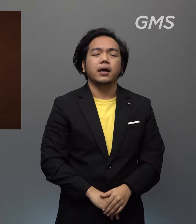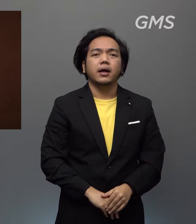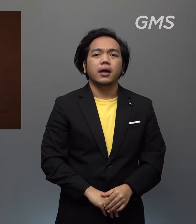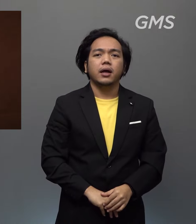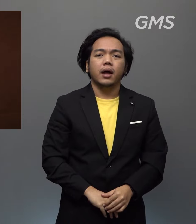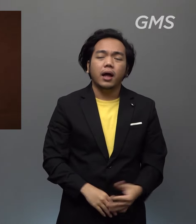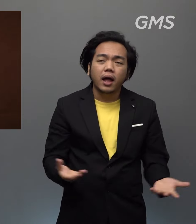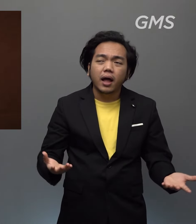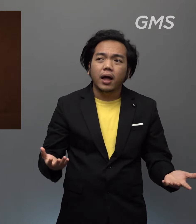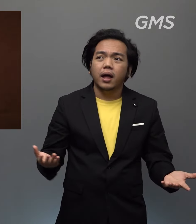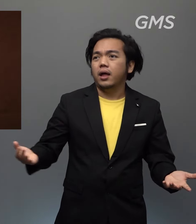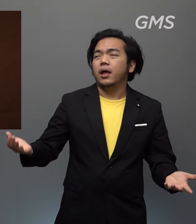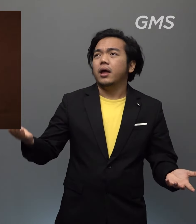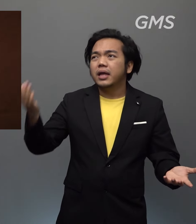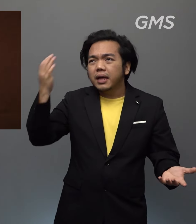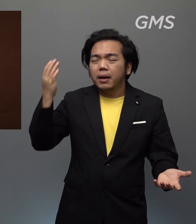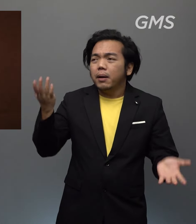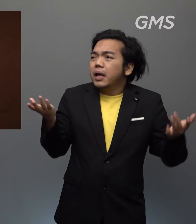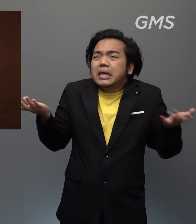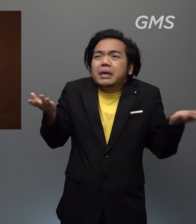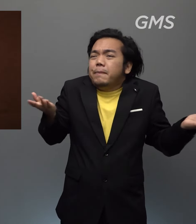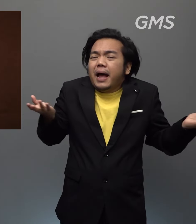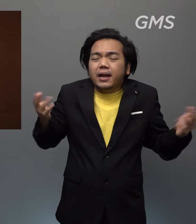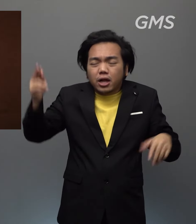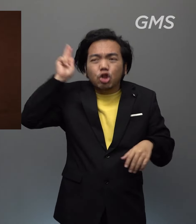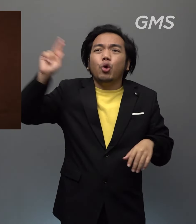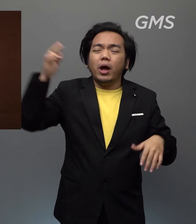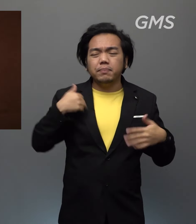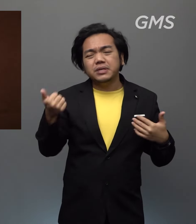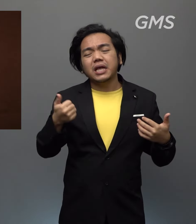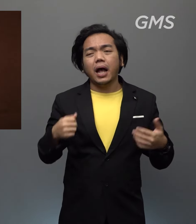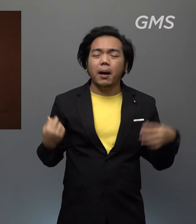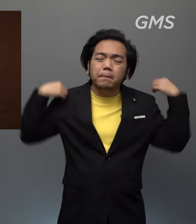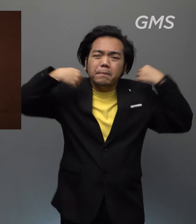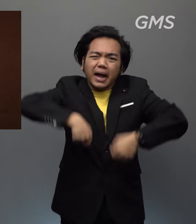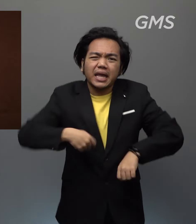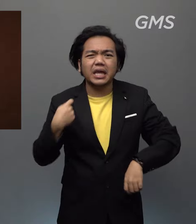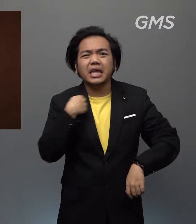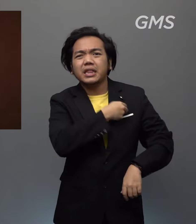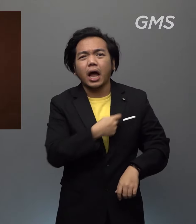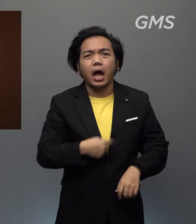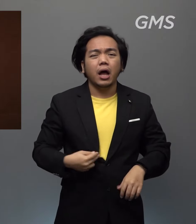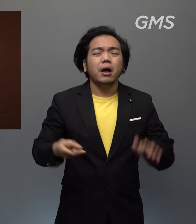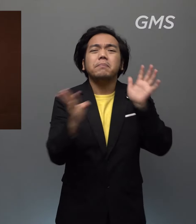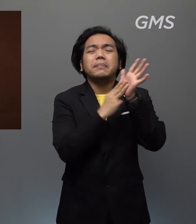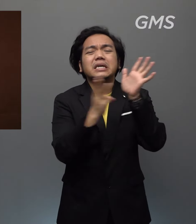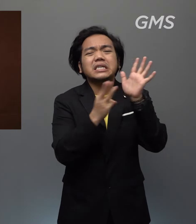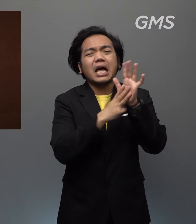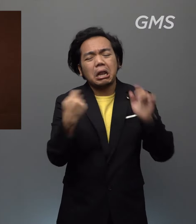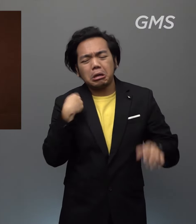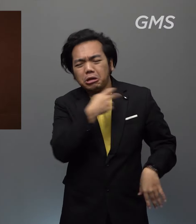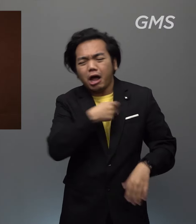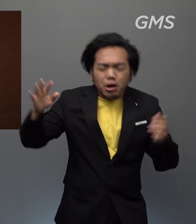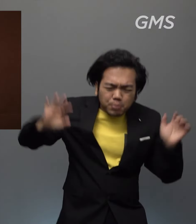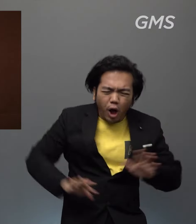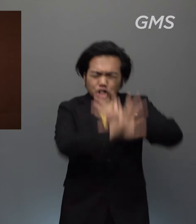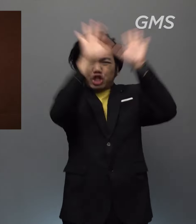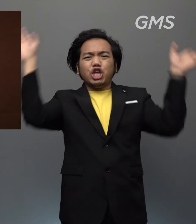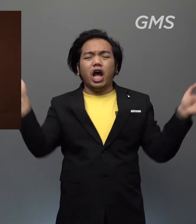begini. Kita pikir seolah-olah waktunya tidak tepat. Bapak ibu saudara sekalian,